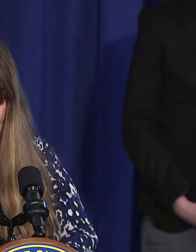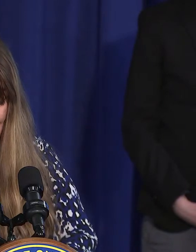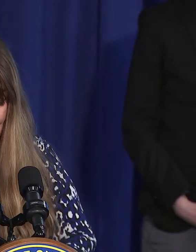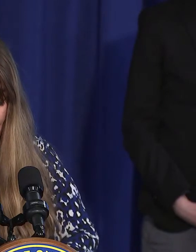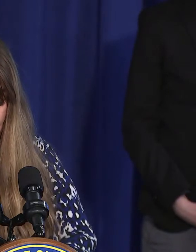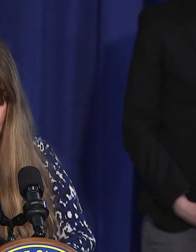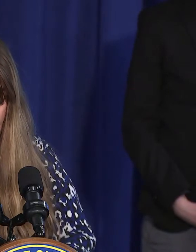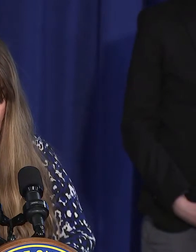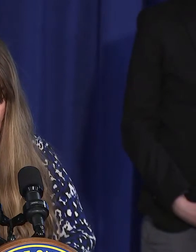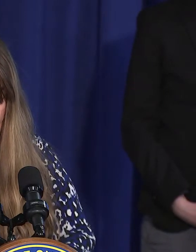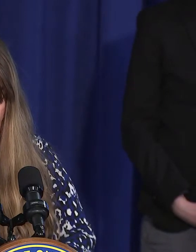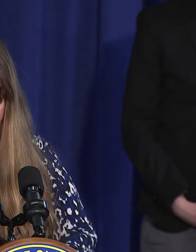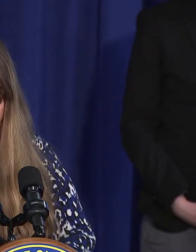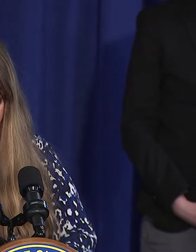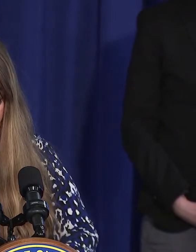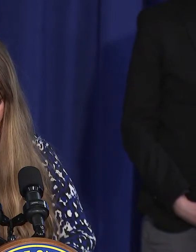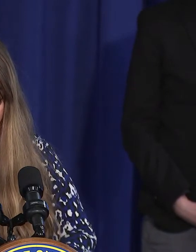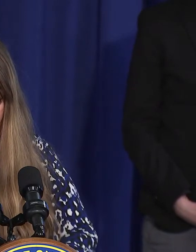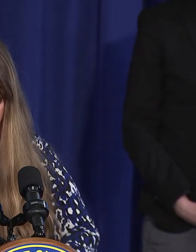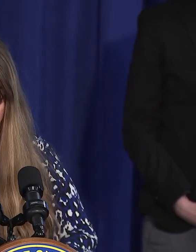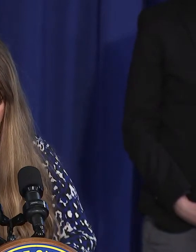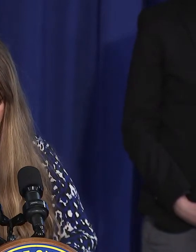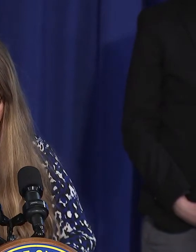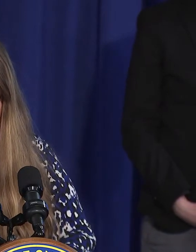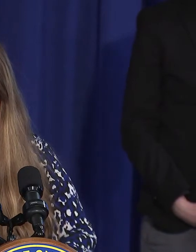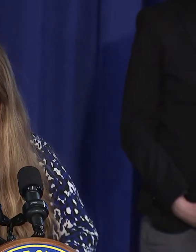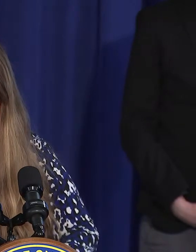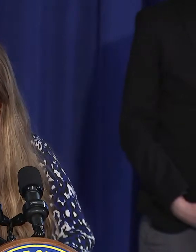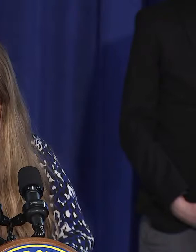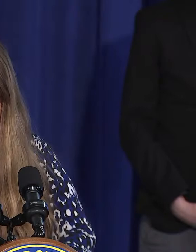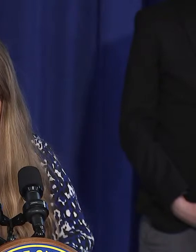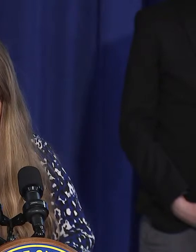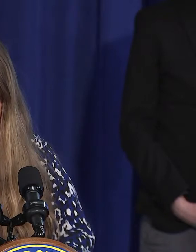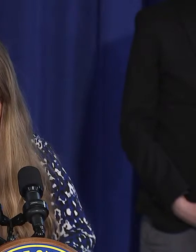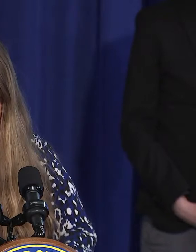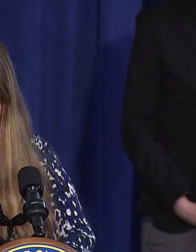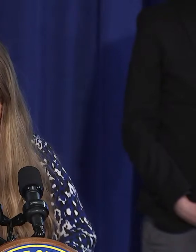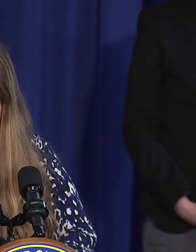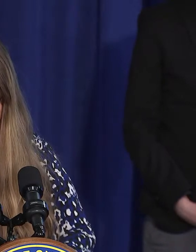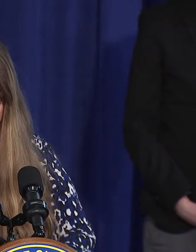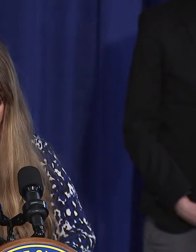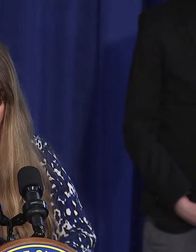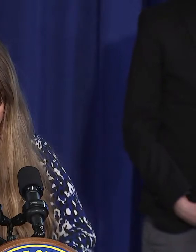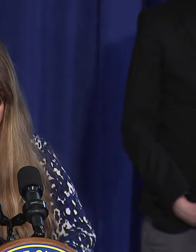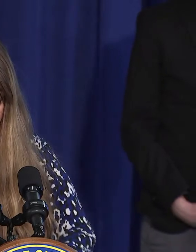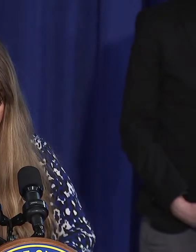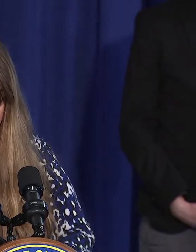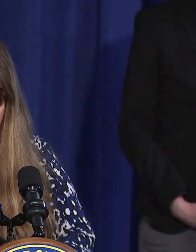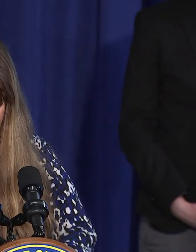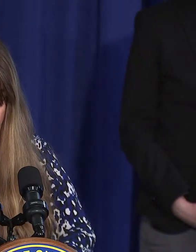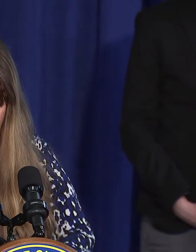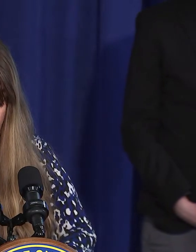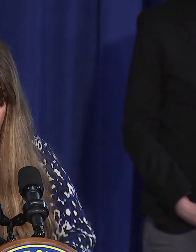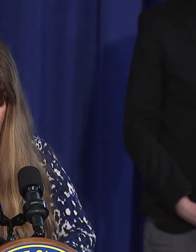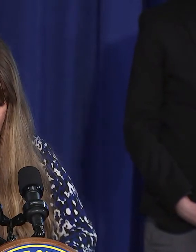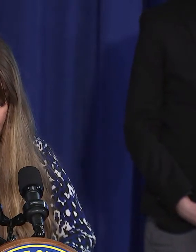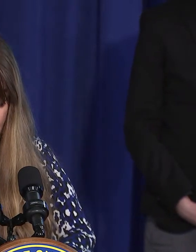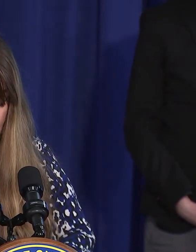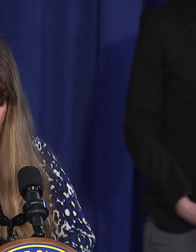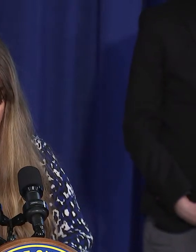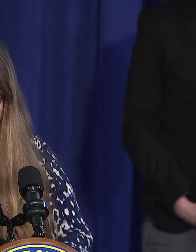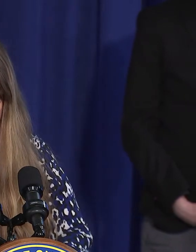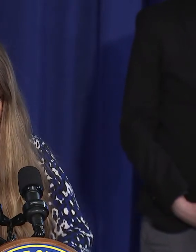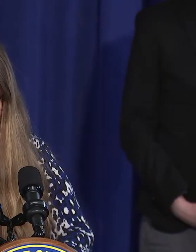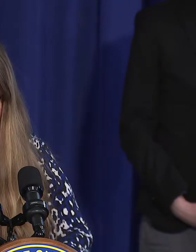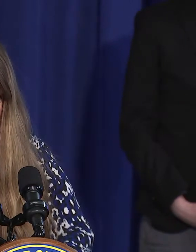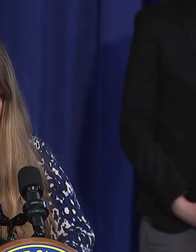públicos encerrados. Si el área es de alto riesgo naranja, se requieren las máscaras en los lugares públicos